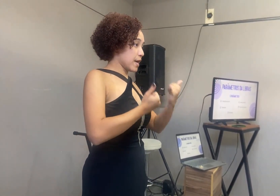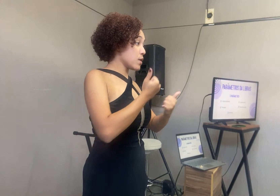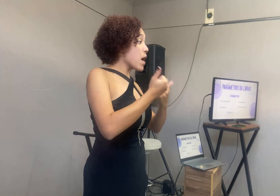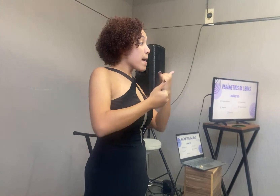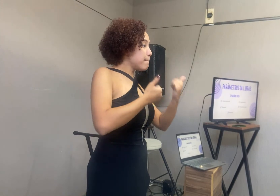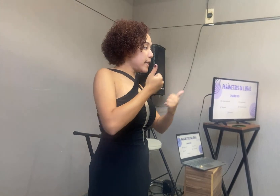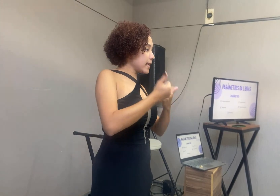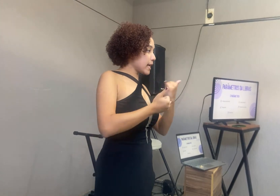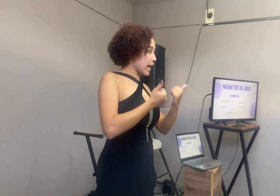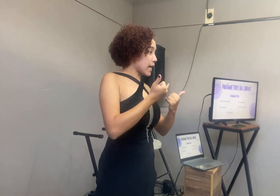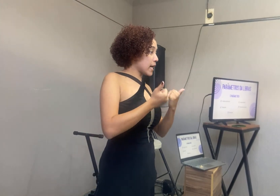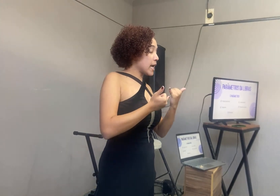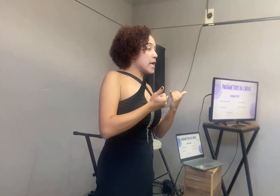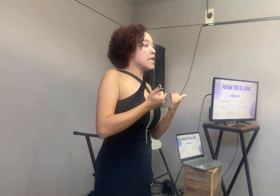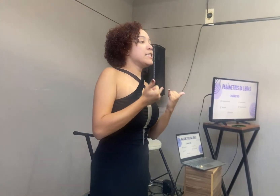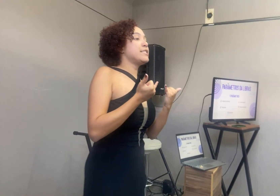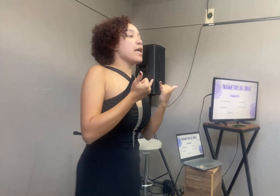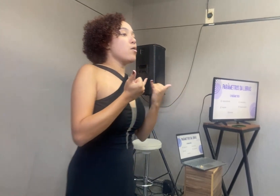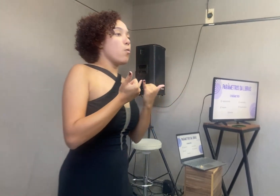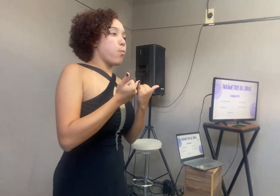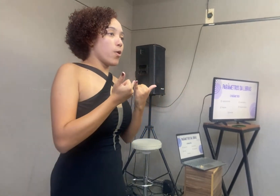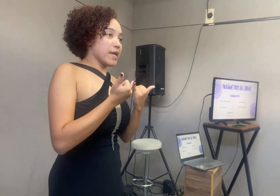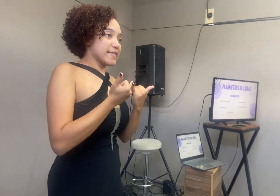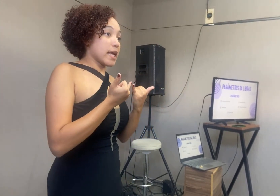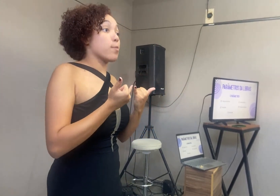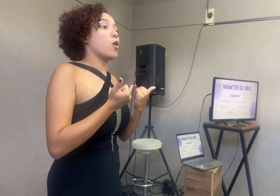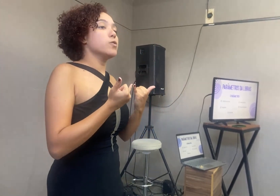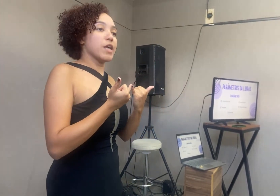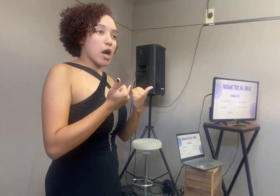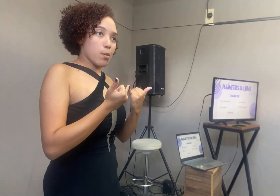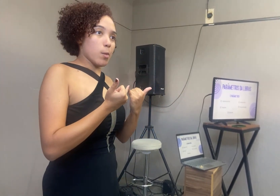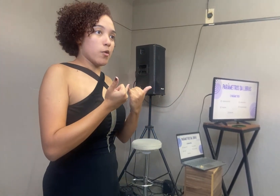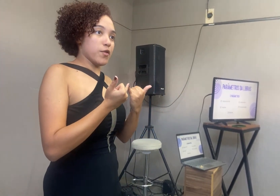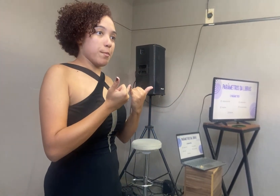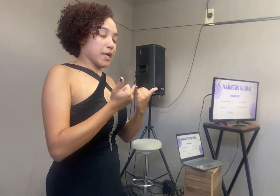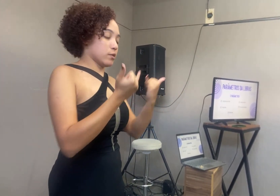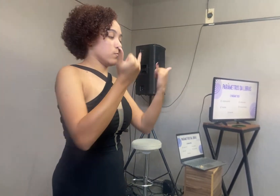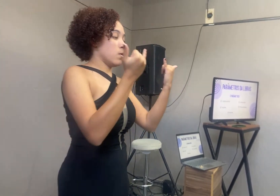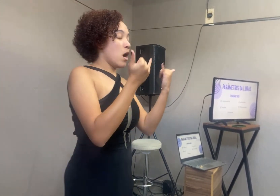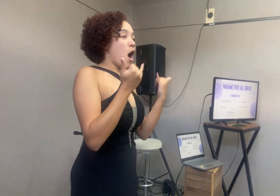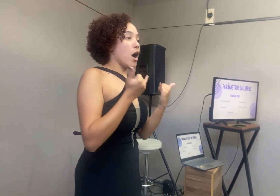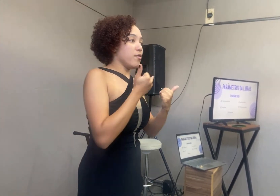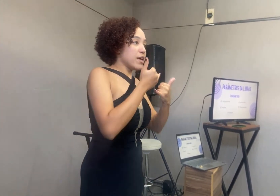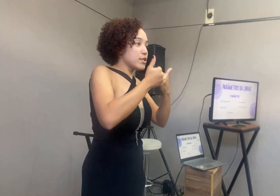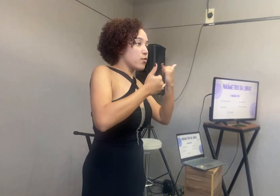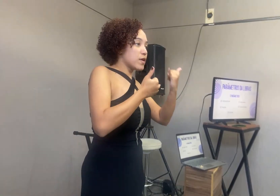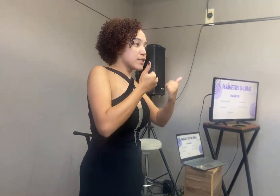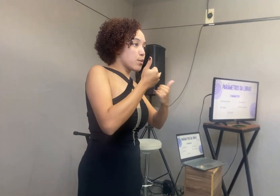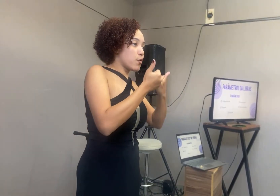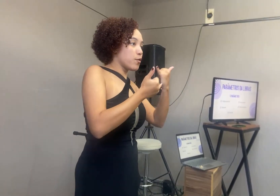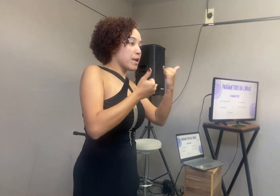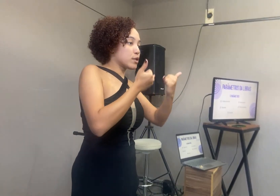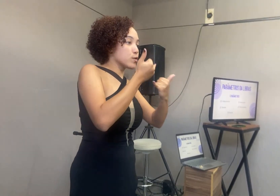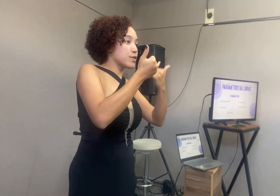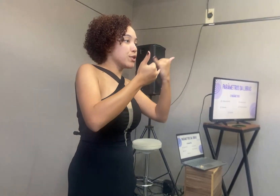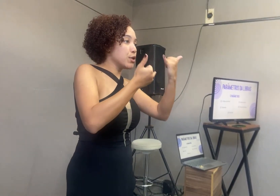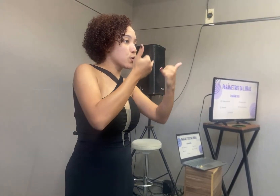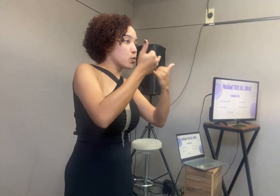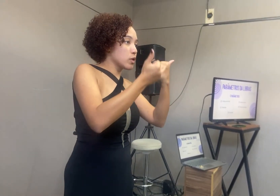Certo? Brincar. Se eu, por exemplo, alterar o meu movimento, ao invés de eu fazer o movimento